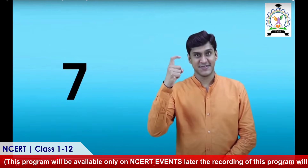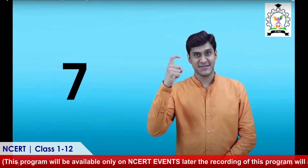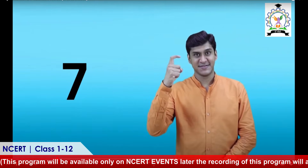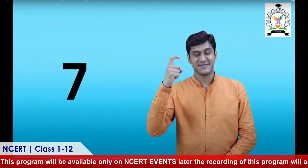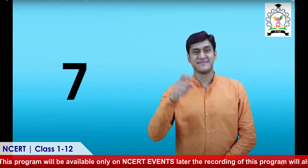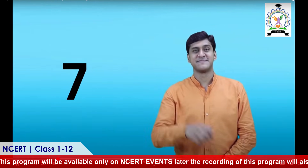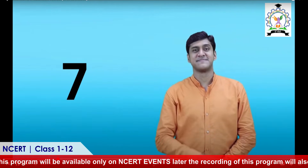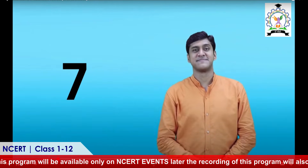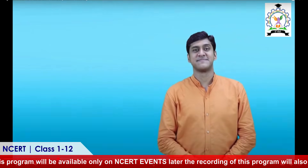7